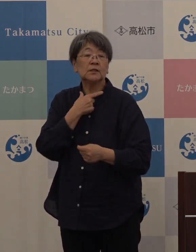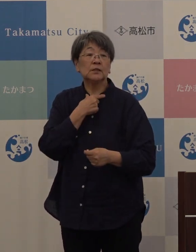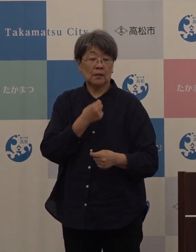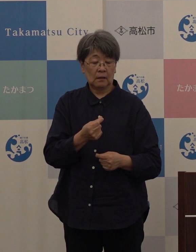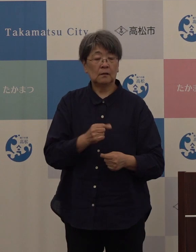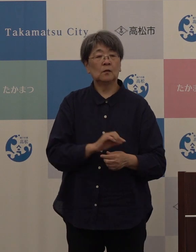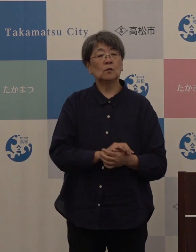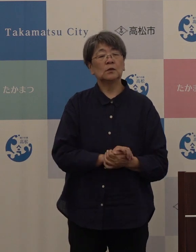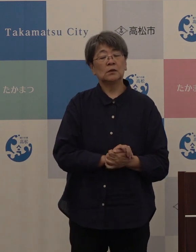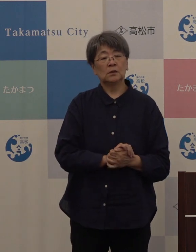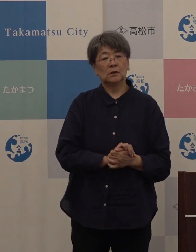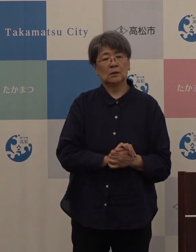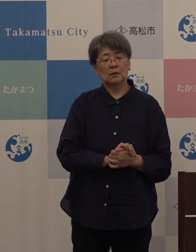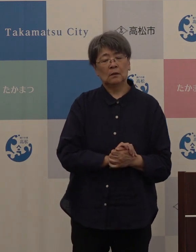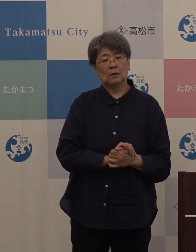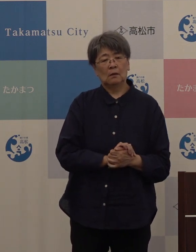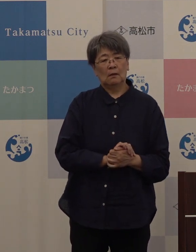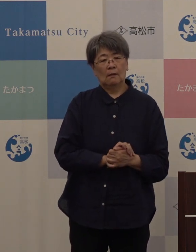思っております。